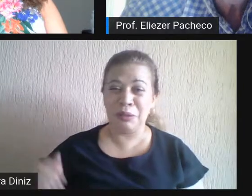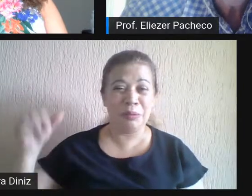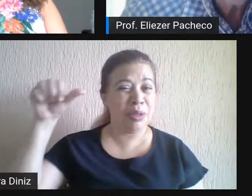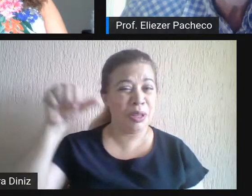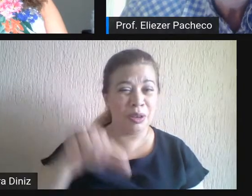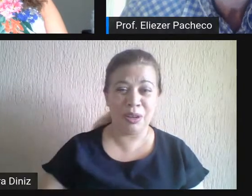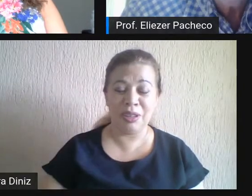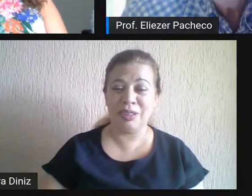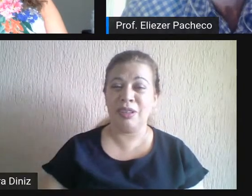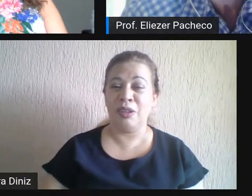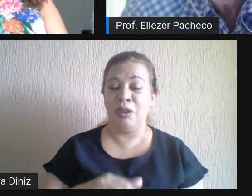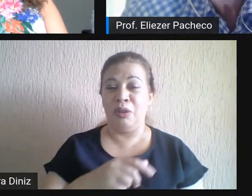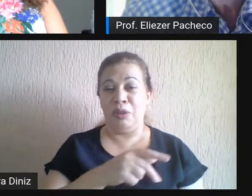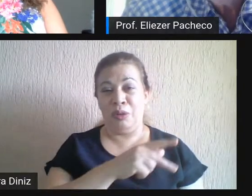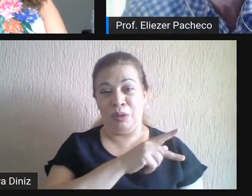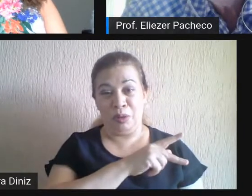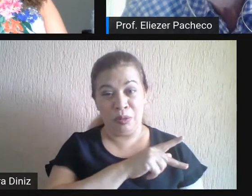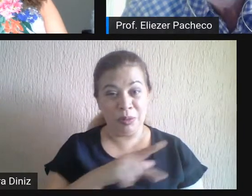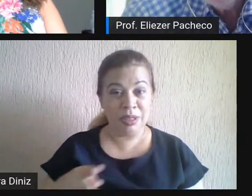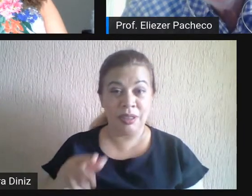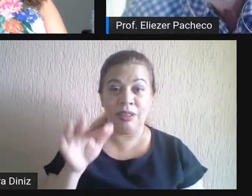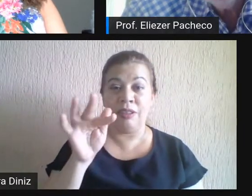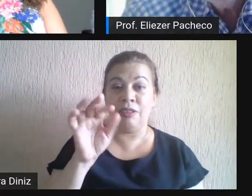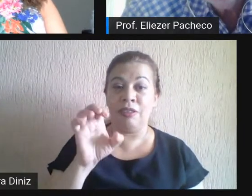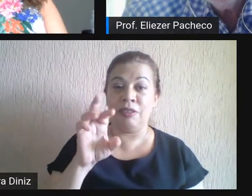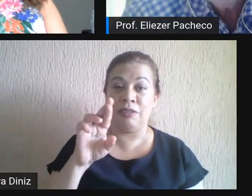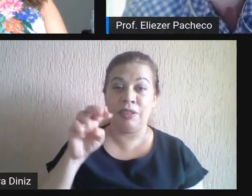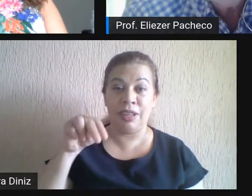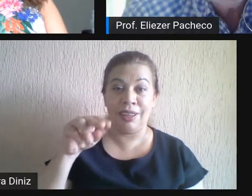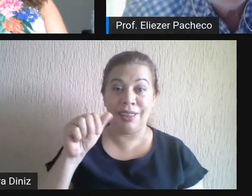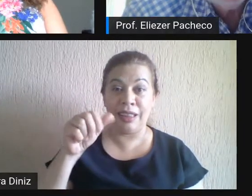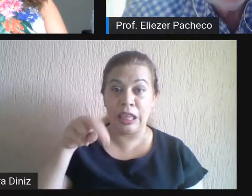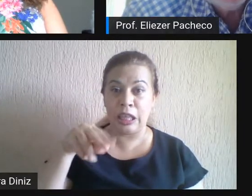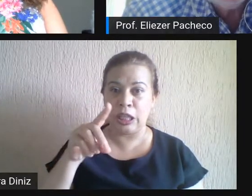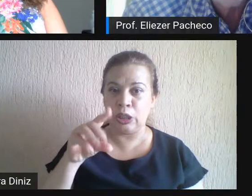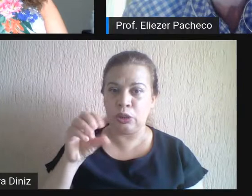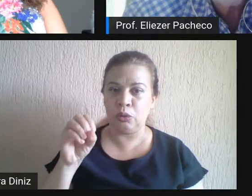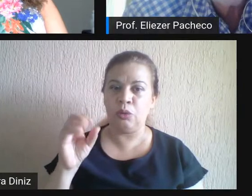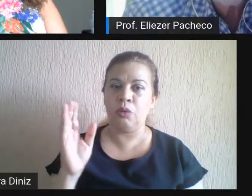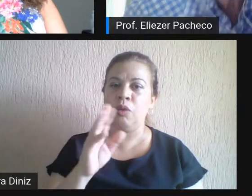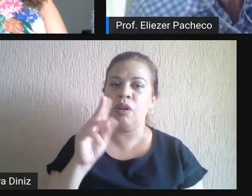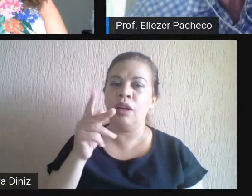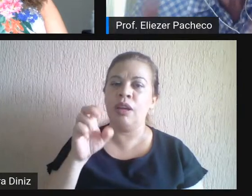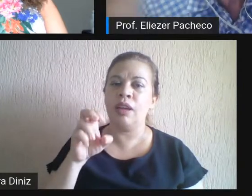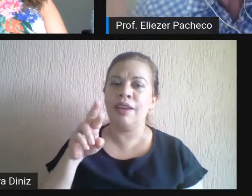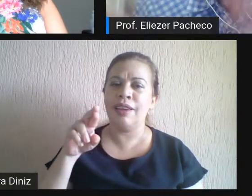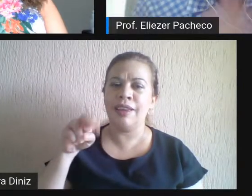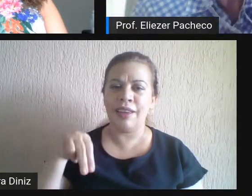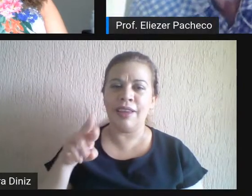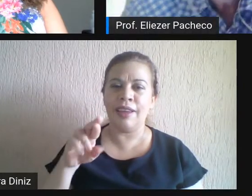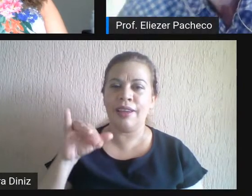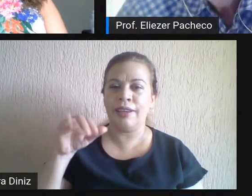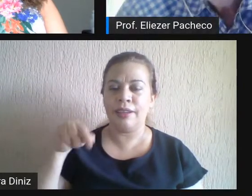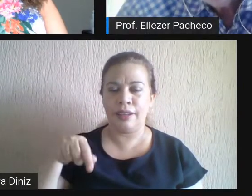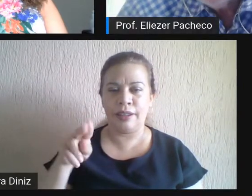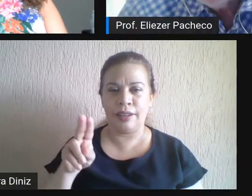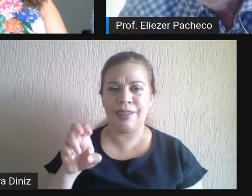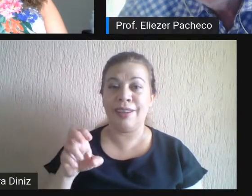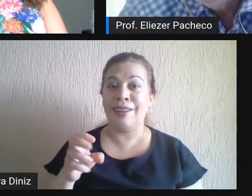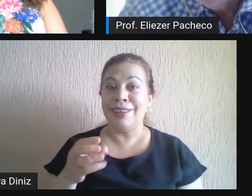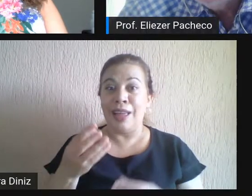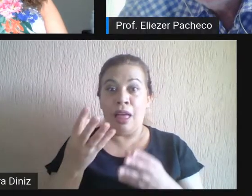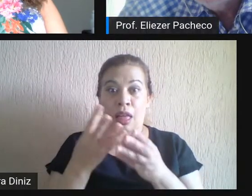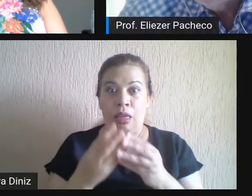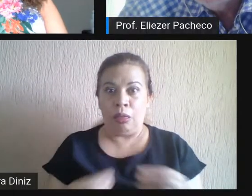que praticamente destruiu as universidades federais brasileiras. E elas sobreviveram. E renasceram